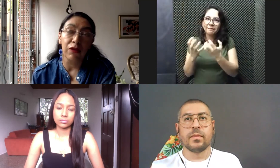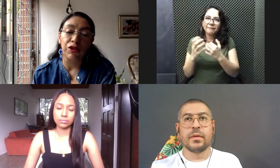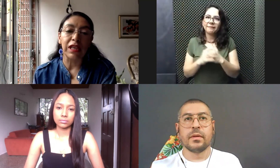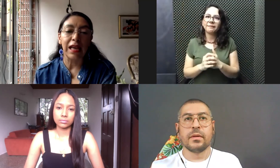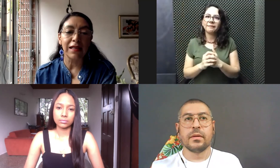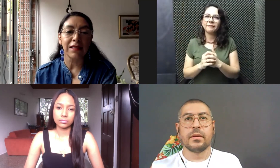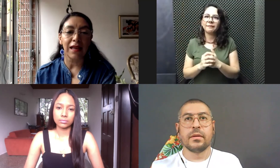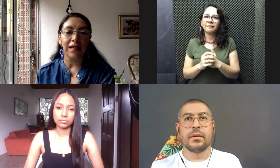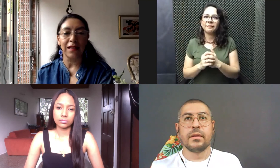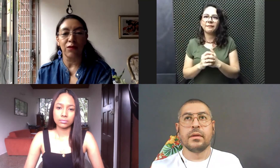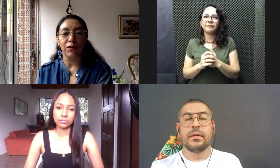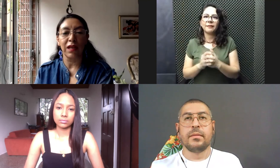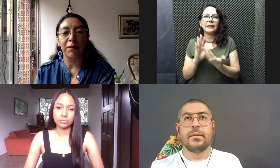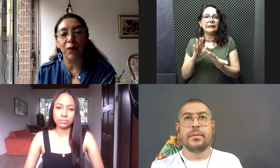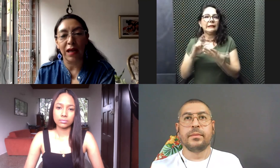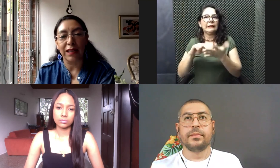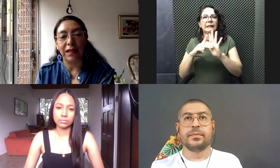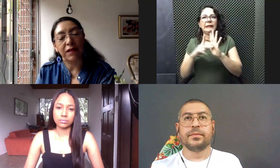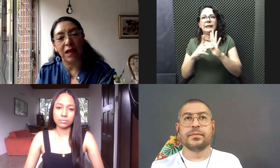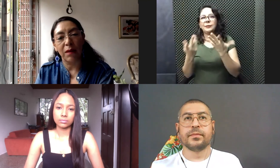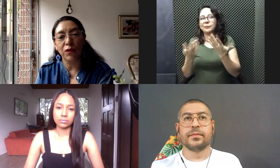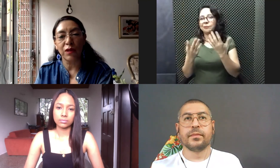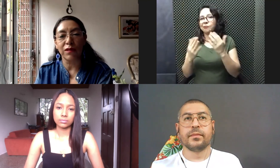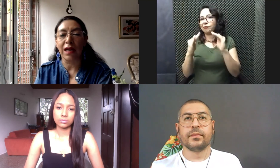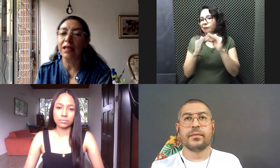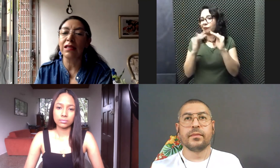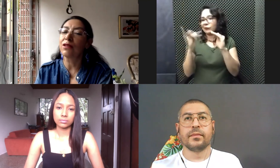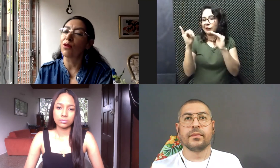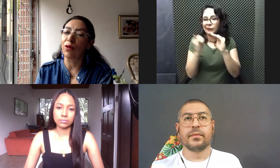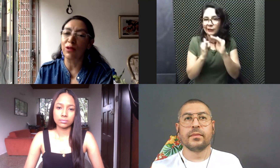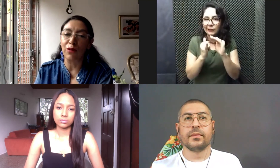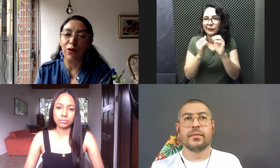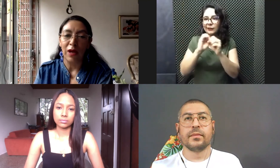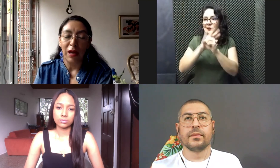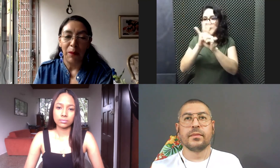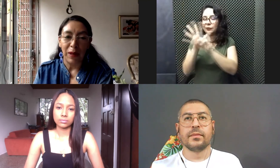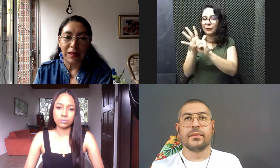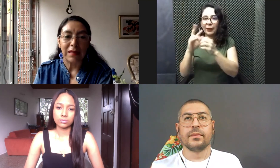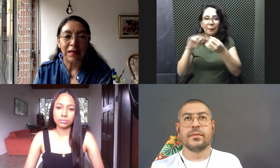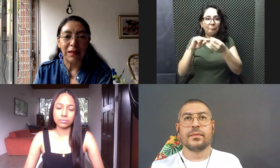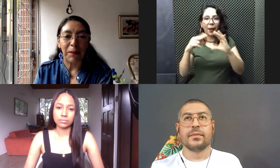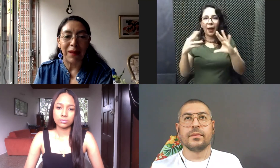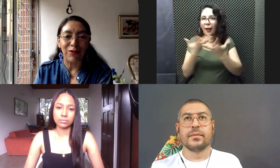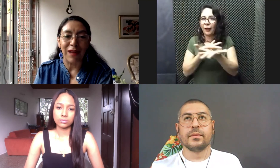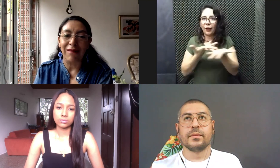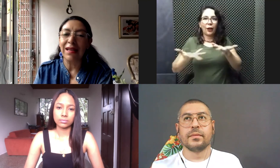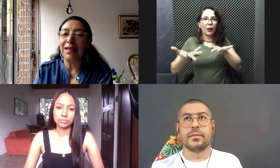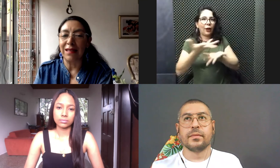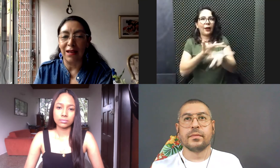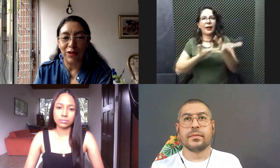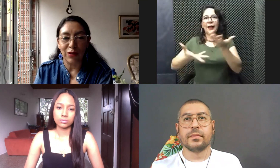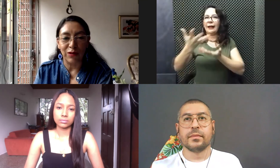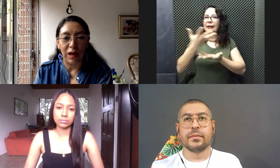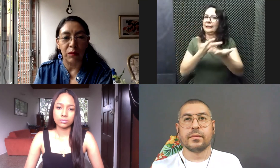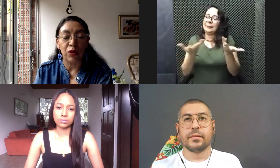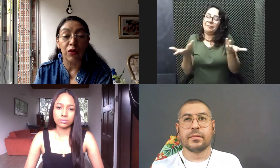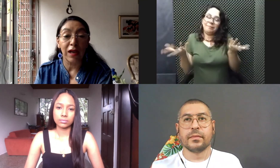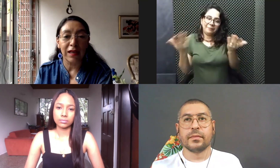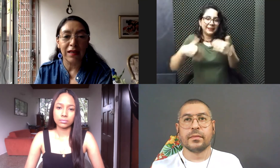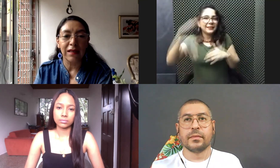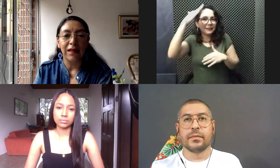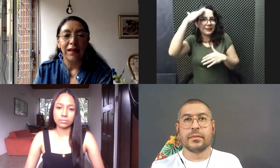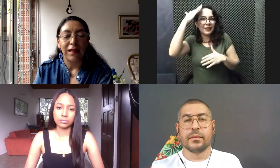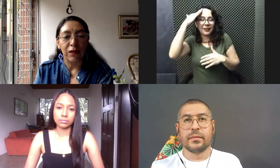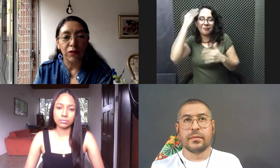esta contingencia de salud por la que atravesamos, nuestra crisis, todo esto pues es perdonable y ya nos encontramos hoy